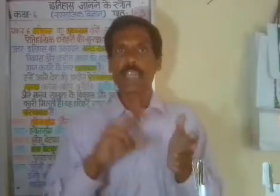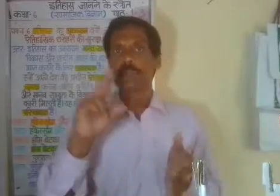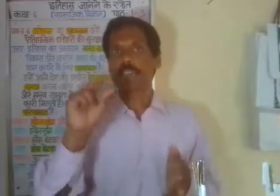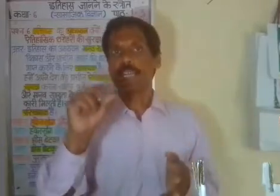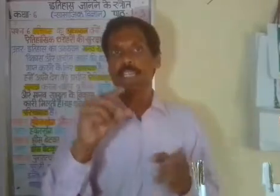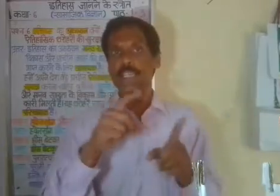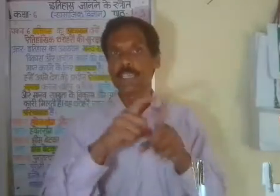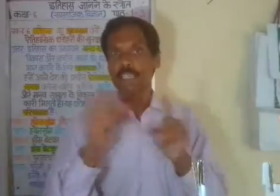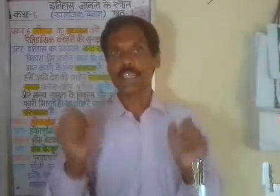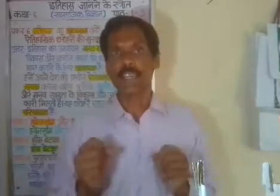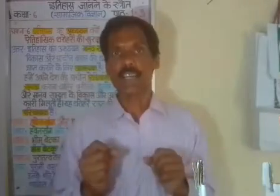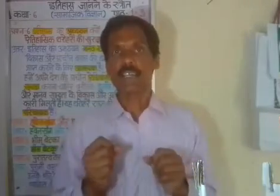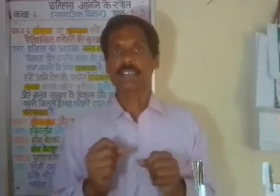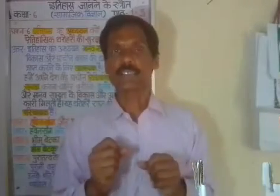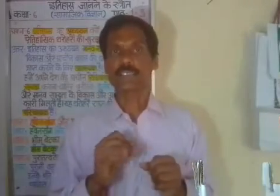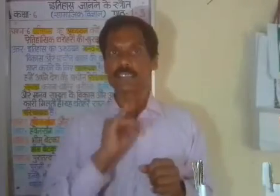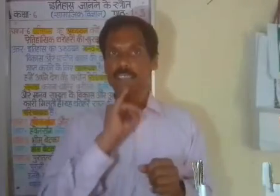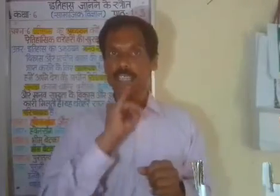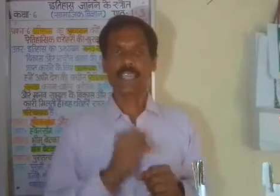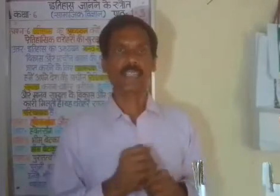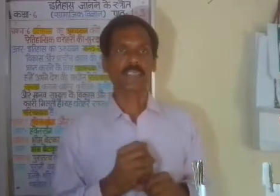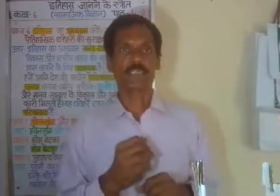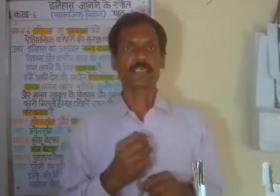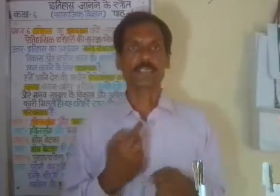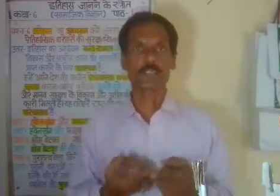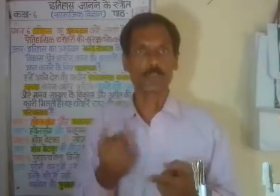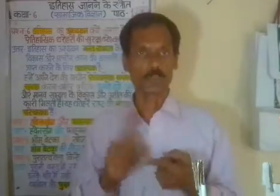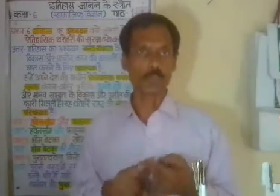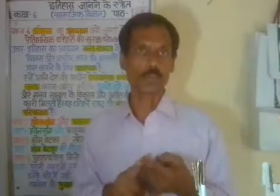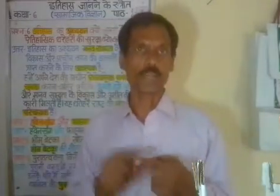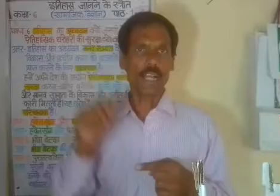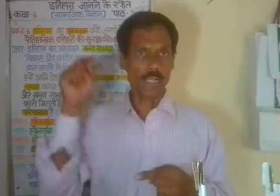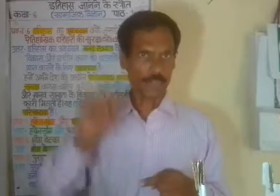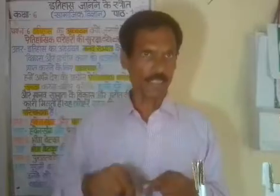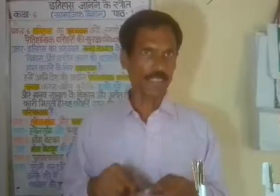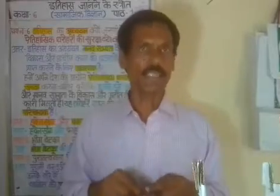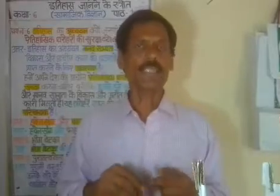सब्सक्राइब नहीं किया है तो अभी